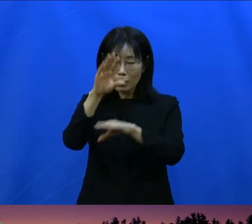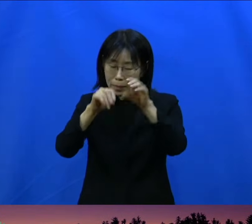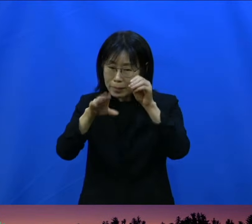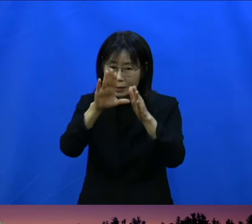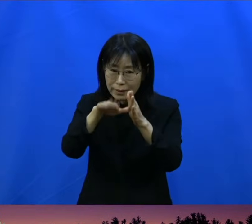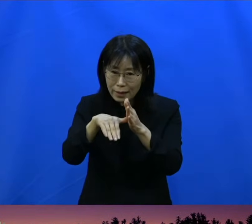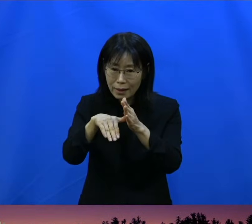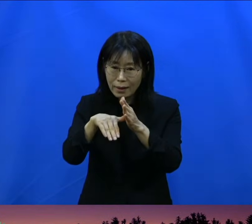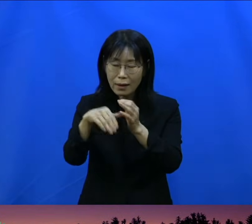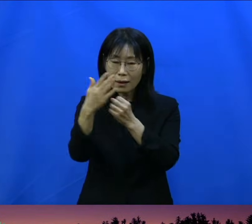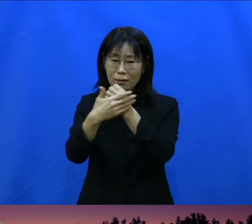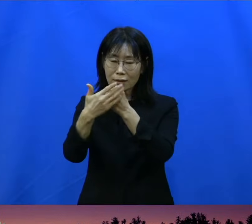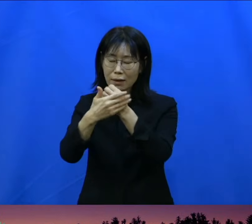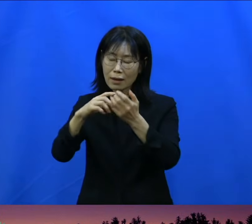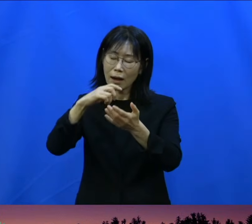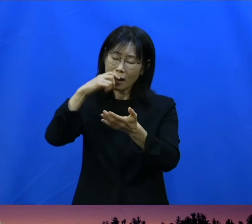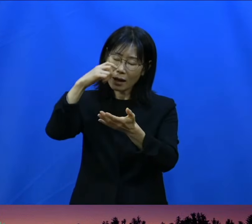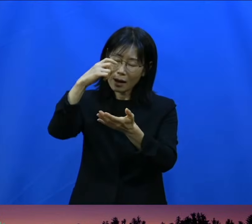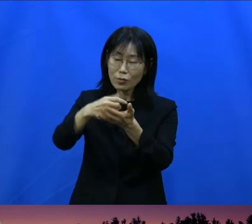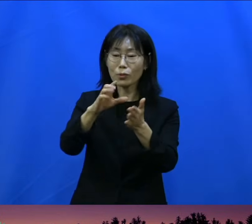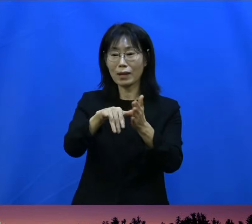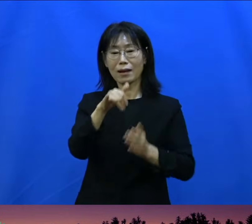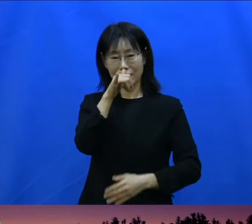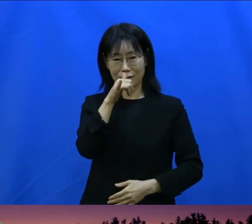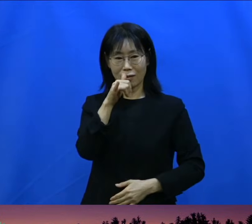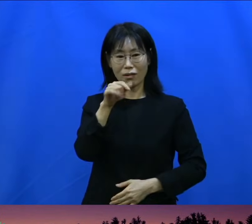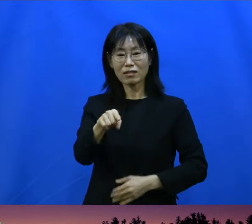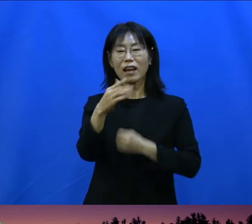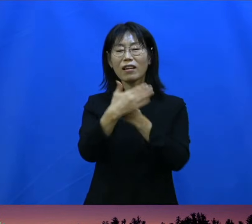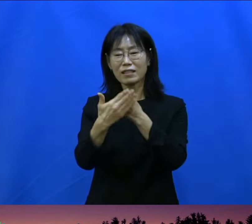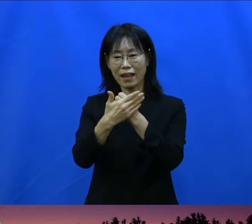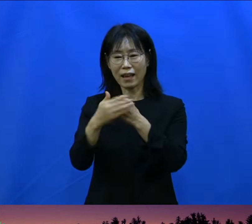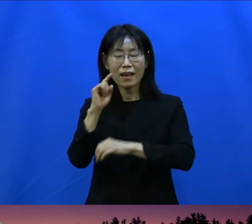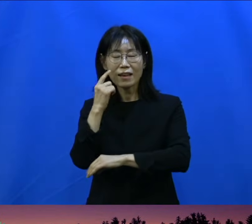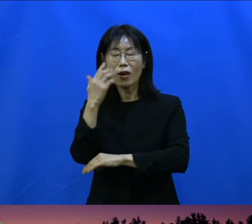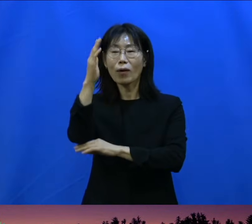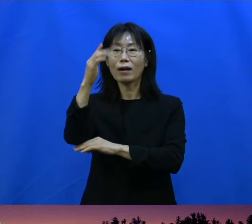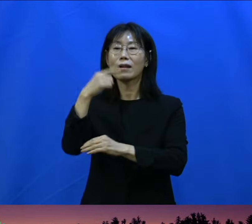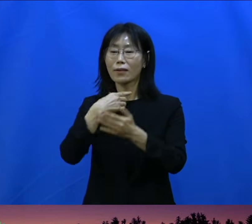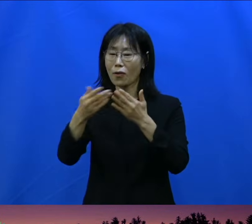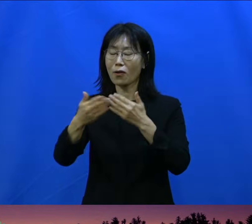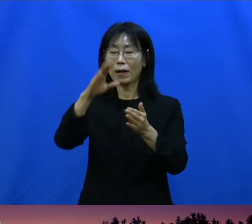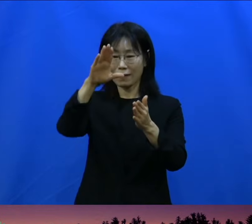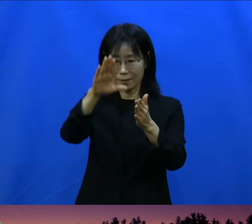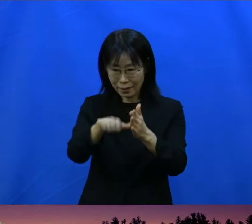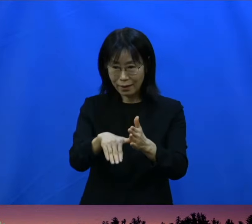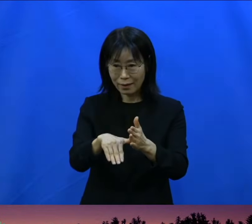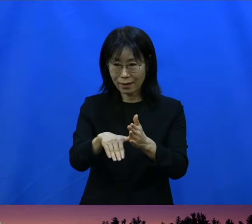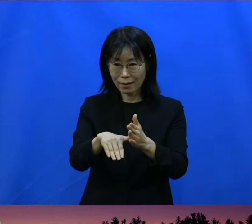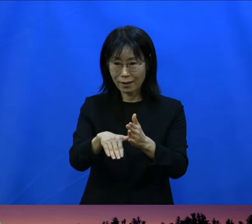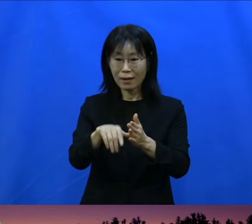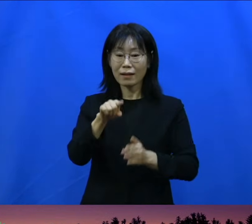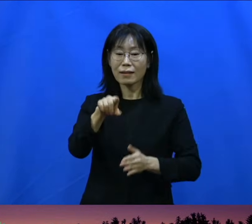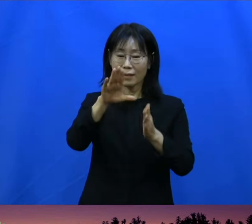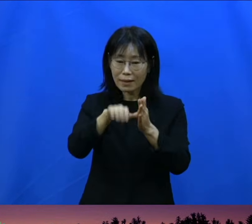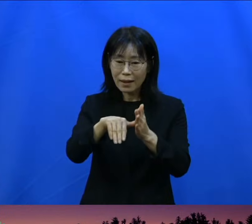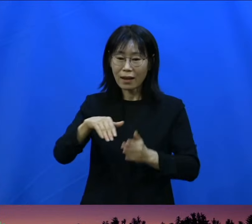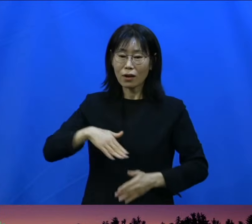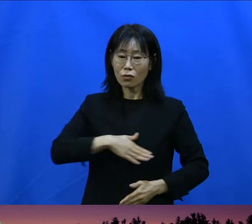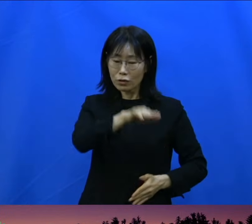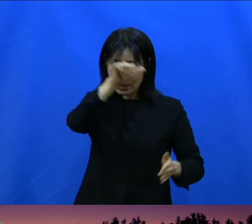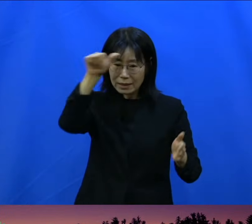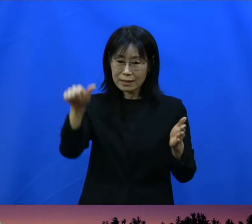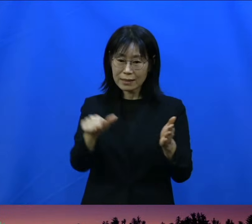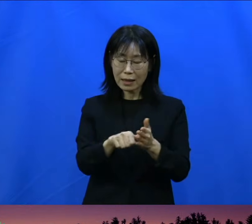그거는 달라요. 그죠? 이게 우리의 출발점이요. 변화의 출발점. 지금